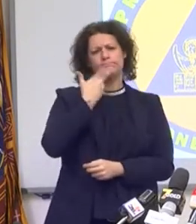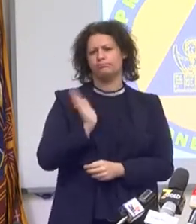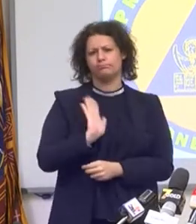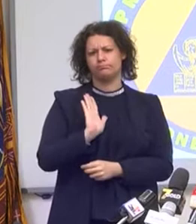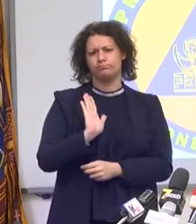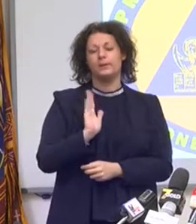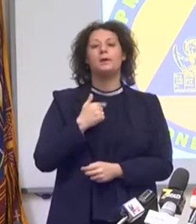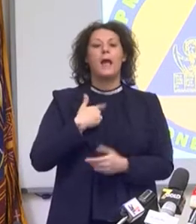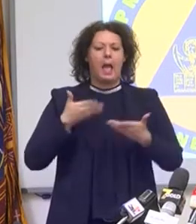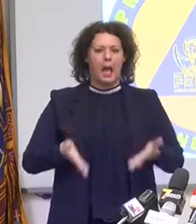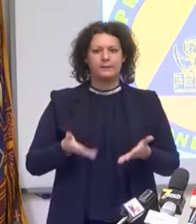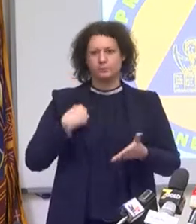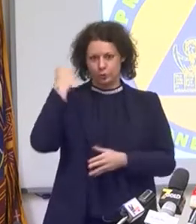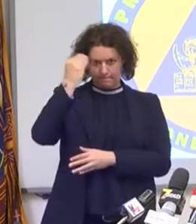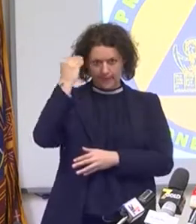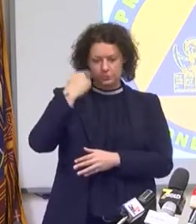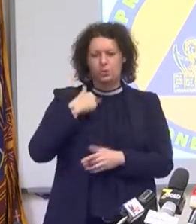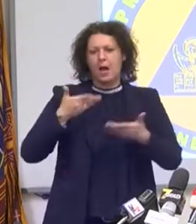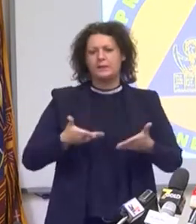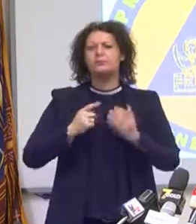che sono in corso